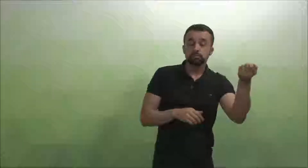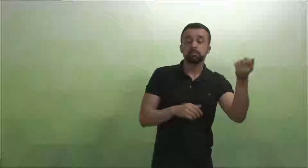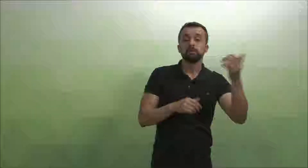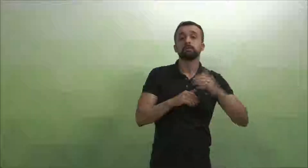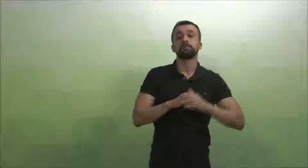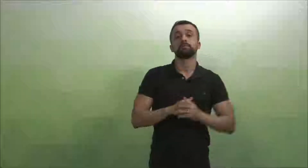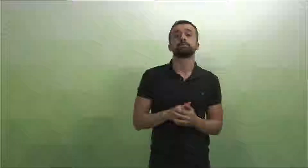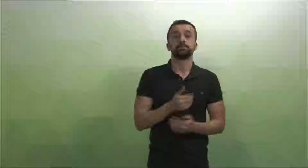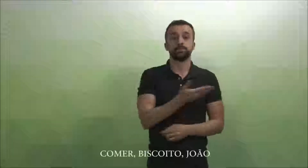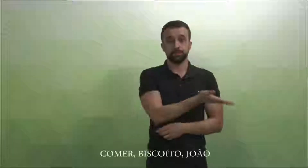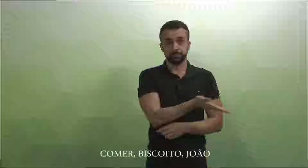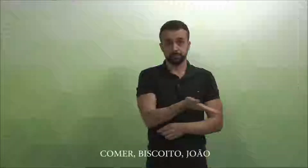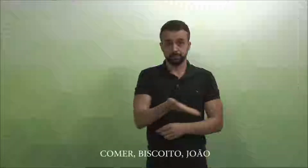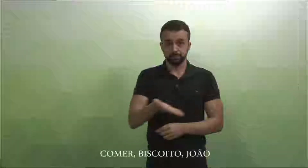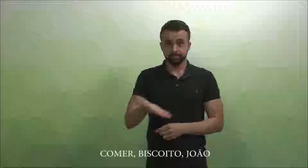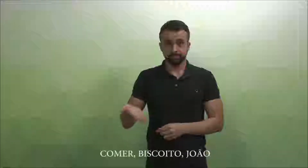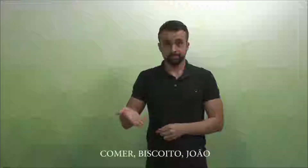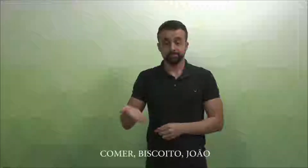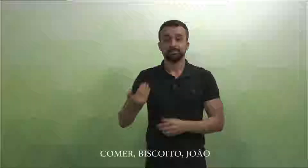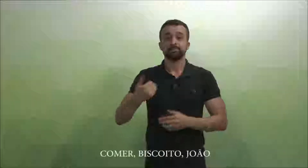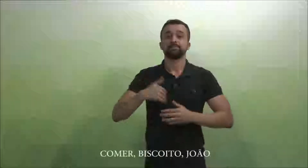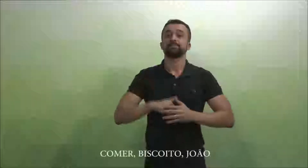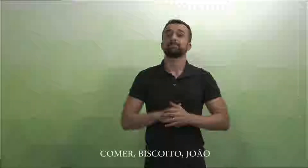por exemplo, na Libras, os termos